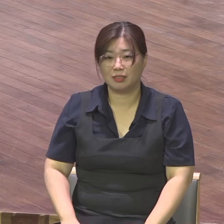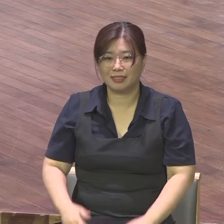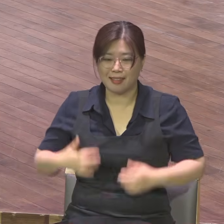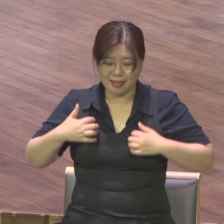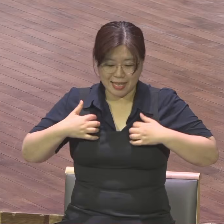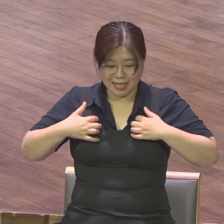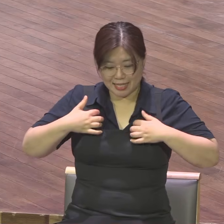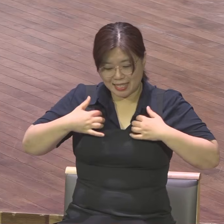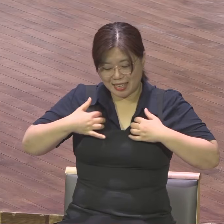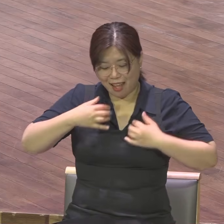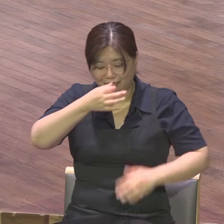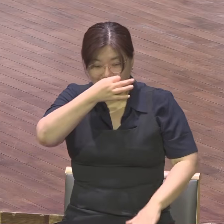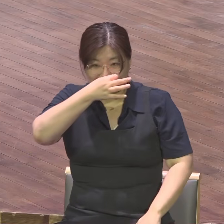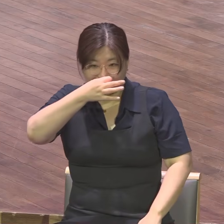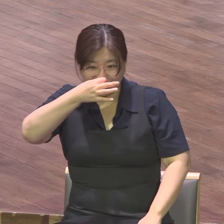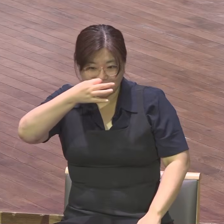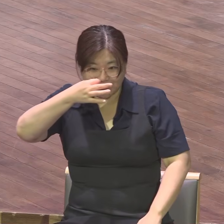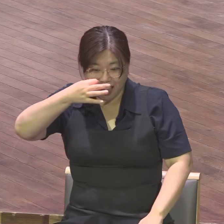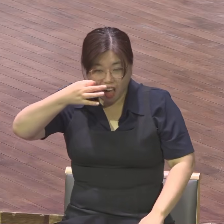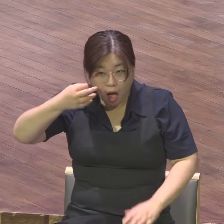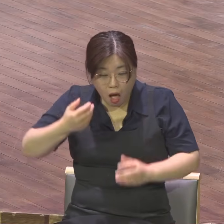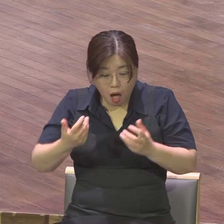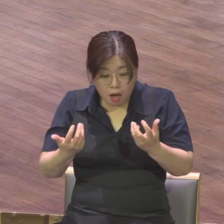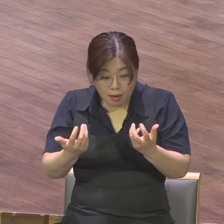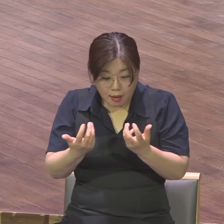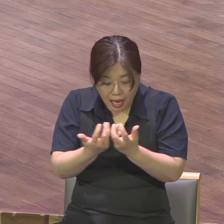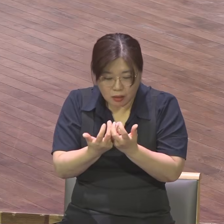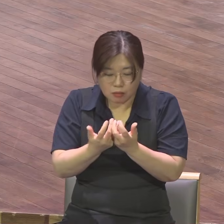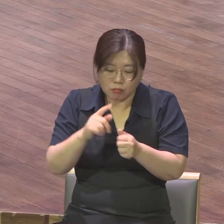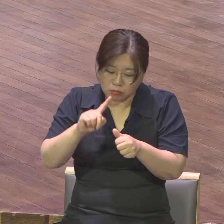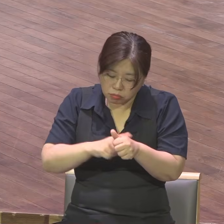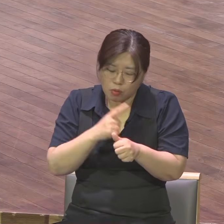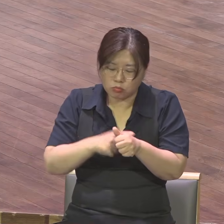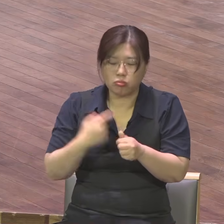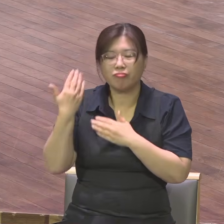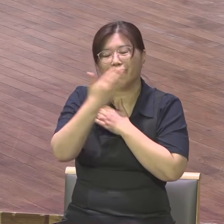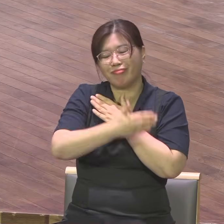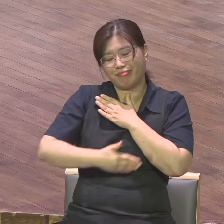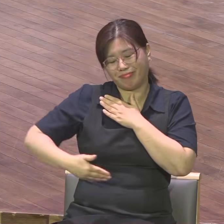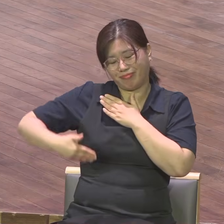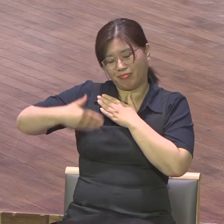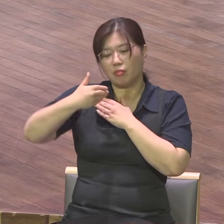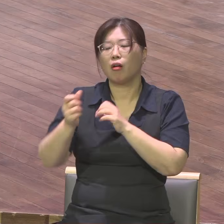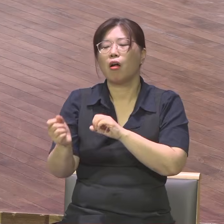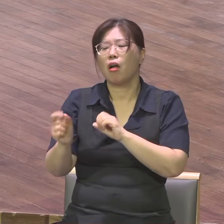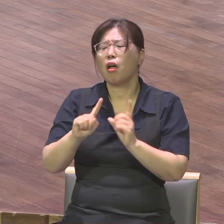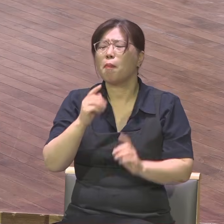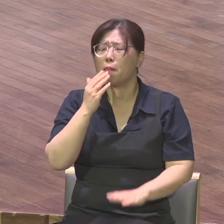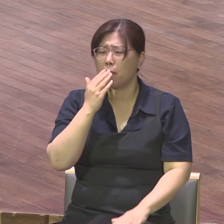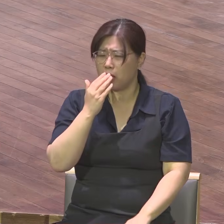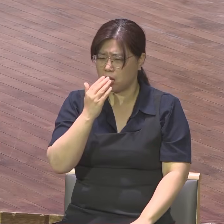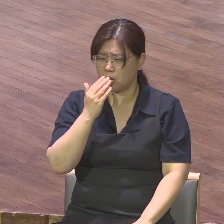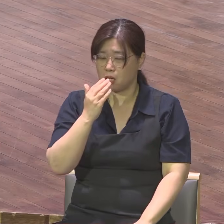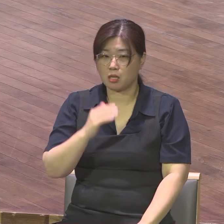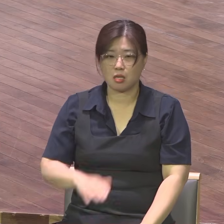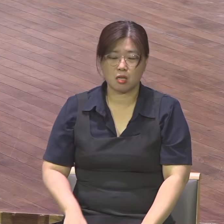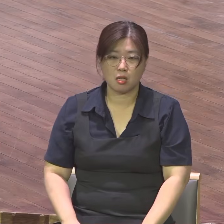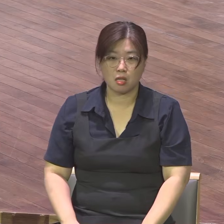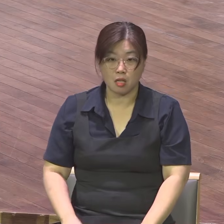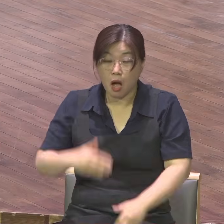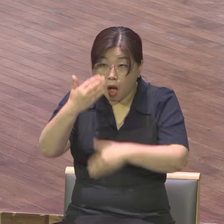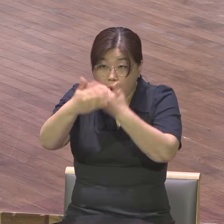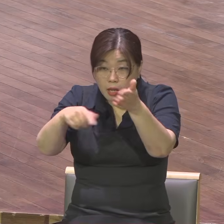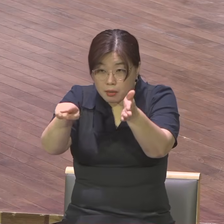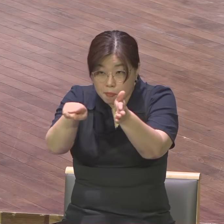거예요. 하나님 빼고 하나님 없는 거예요. 지금 하나님 빼니까 염려, 걱정, 불안, 초조 오는 거예요. 근데 하나님과 함께하면